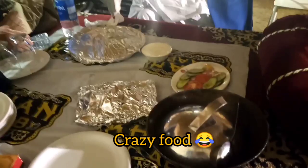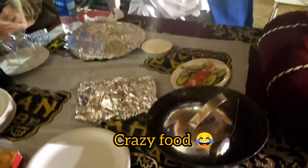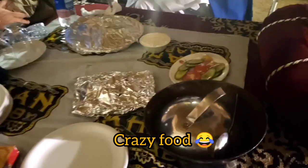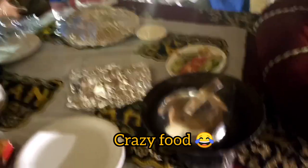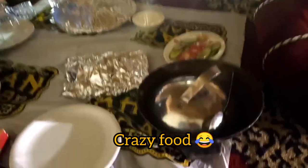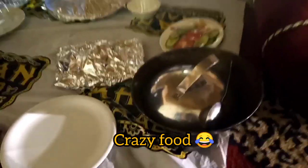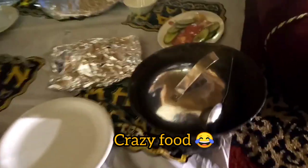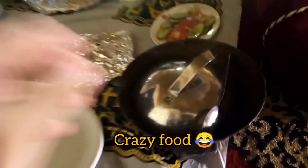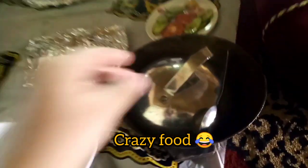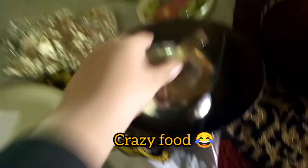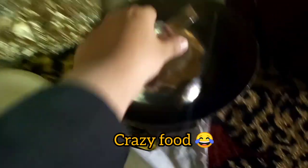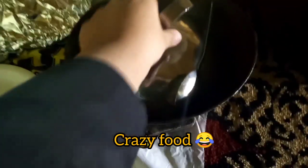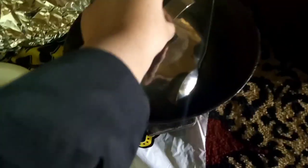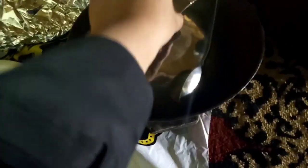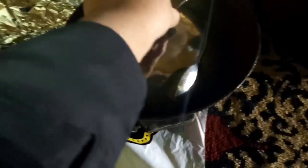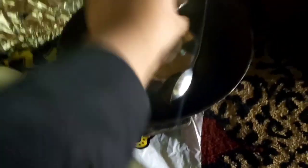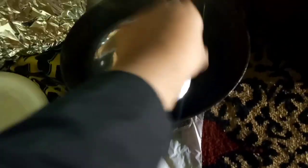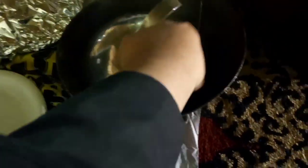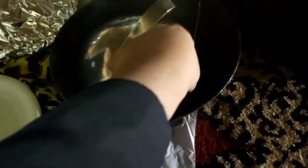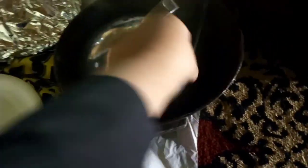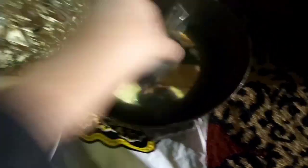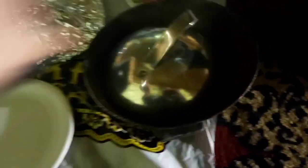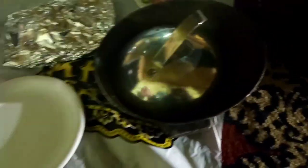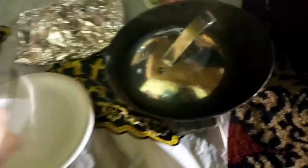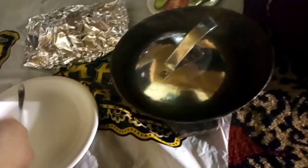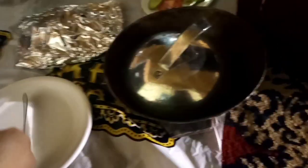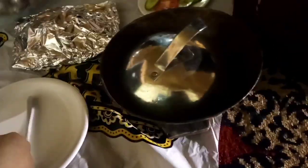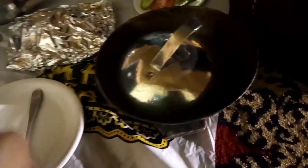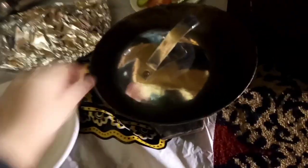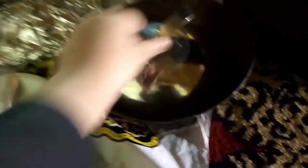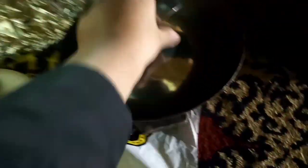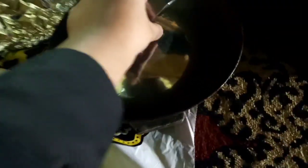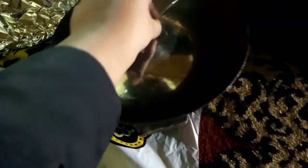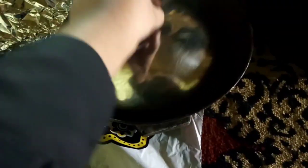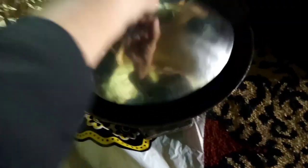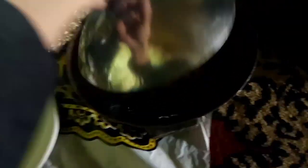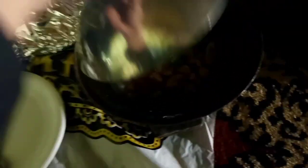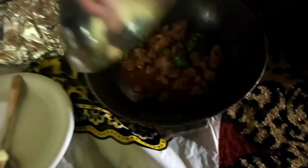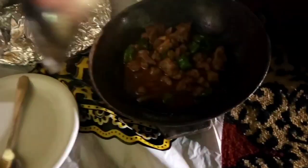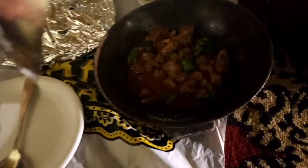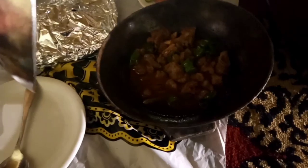पहले खाओगे फिर खाने के लिए।